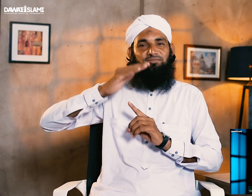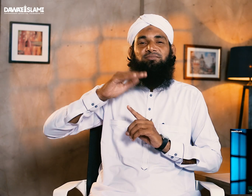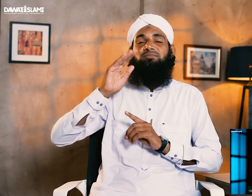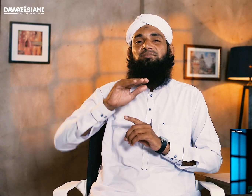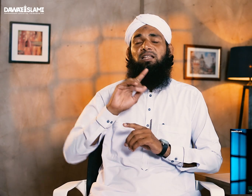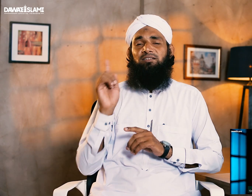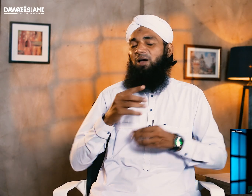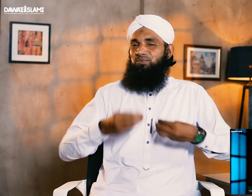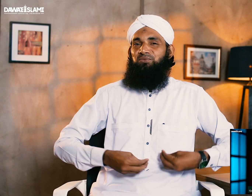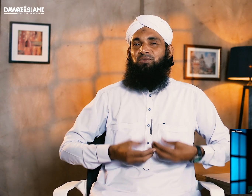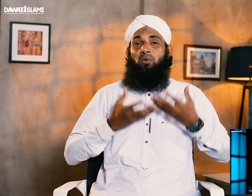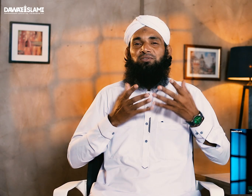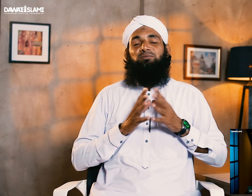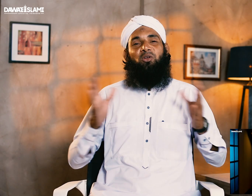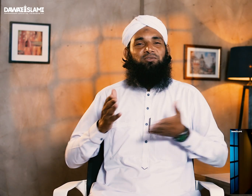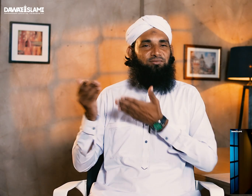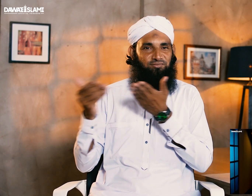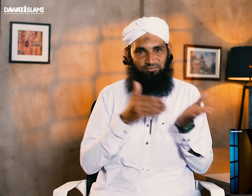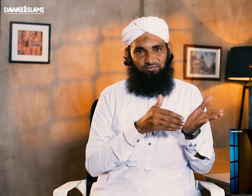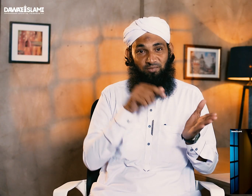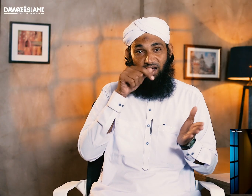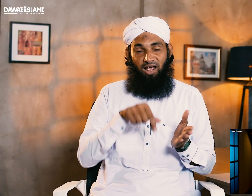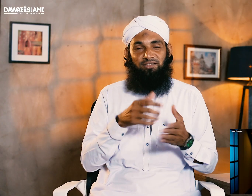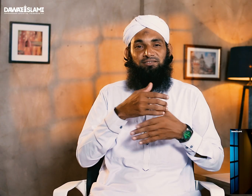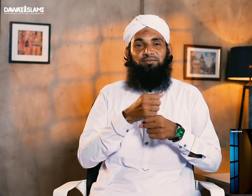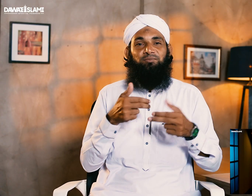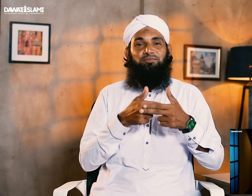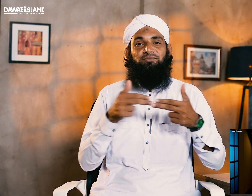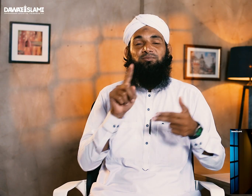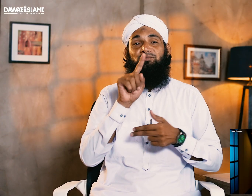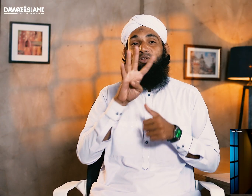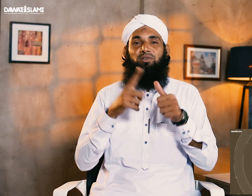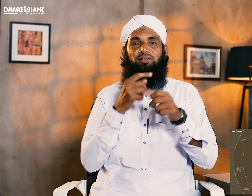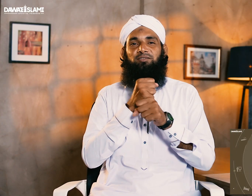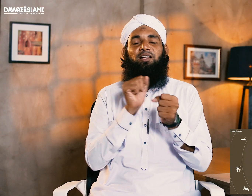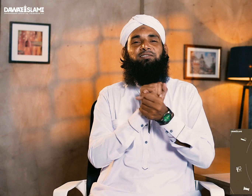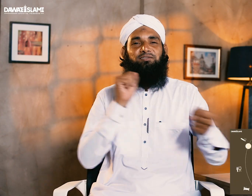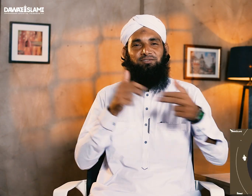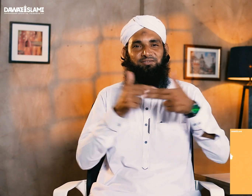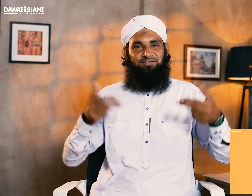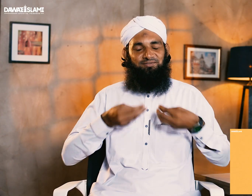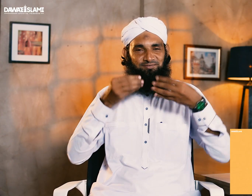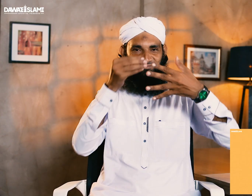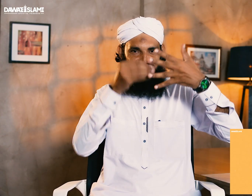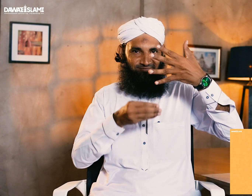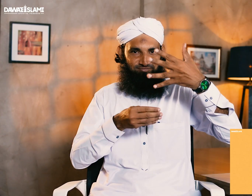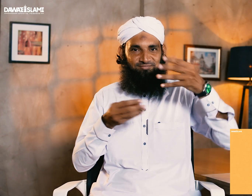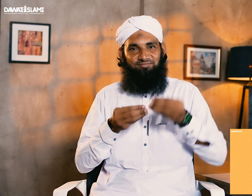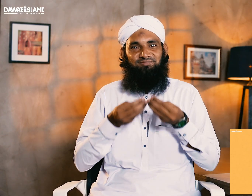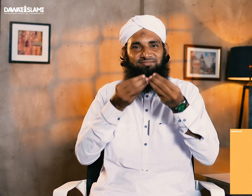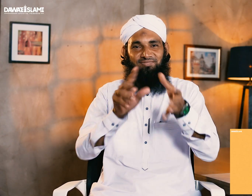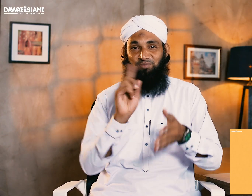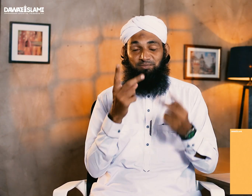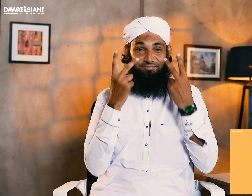رحمت اور اسی پر چاہیے کہ خوشی کریں۔ تو ویورز، آج ہم ہاؤ ٹو میں جشن آزادی منانے کے حوالے سے کچھ اہم پوائنٹس پر